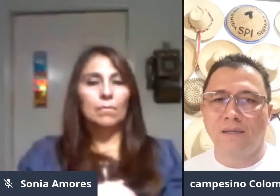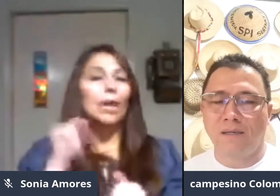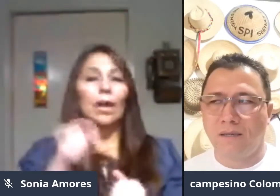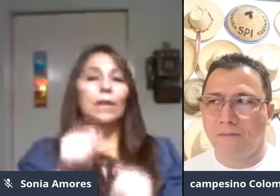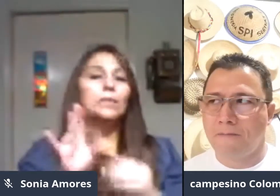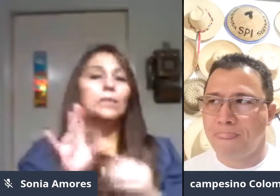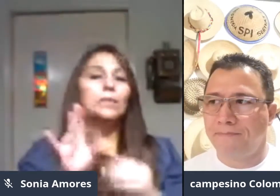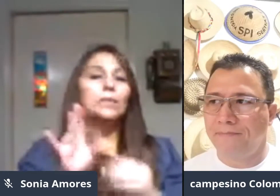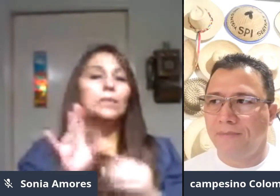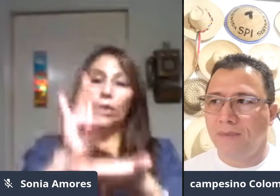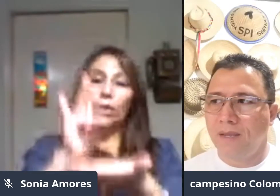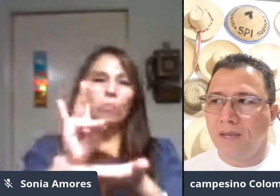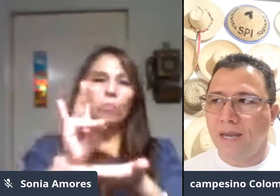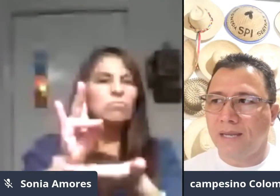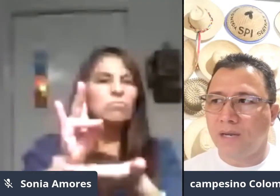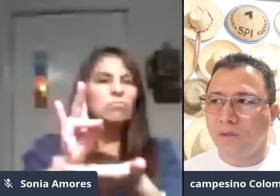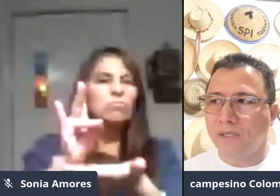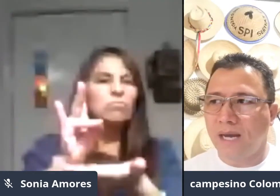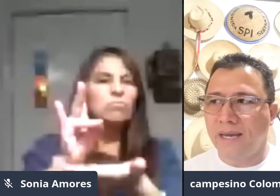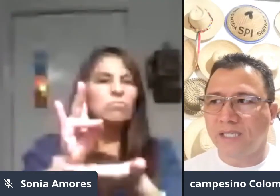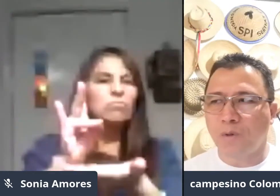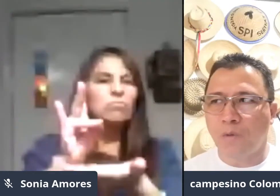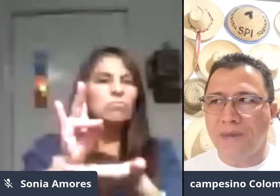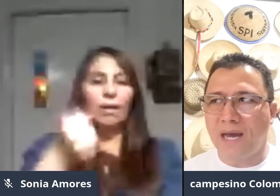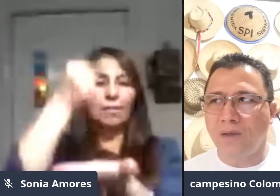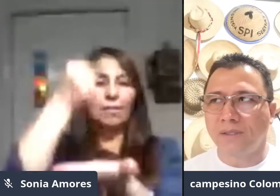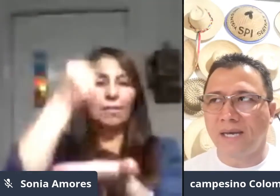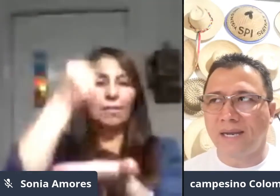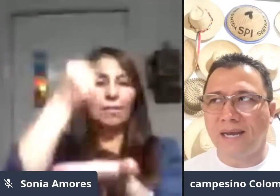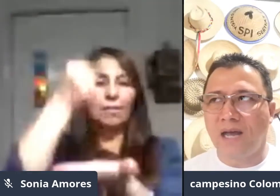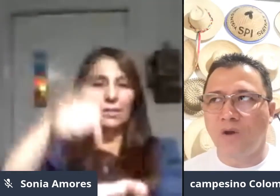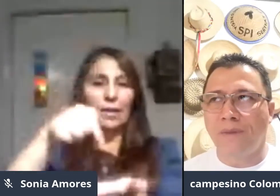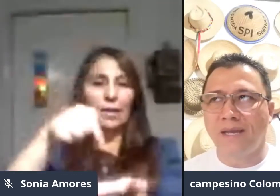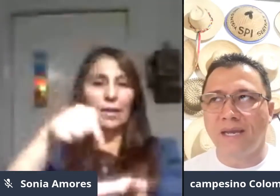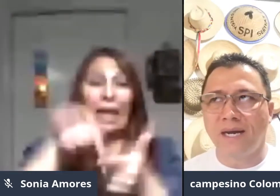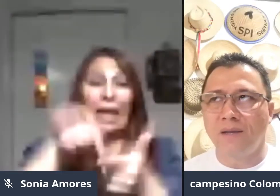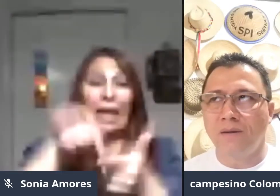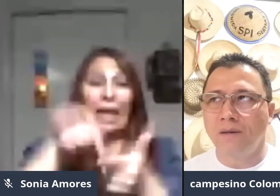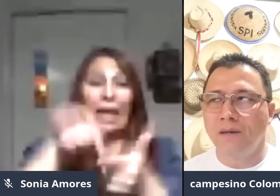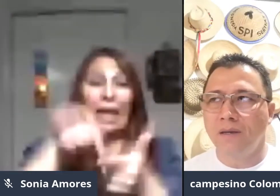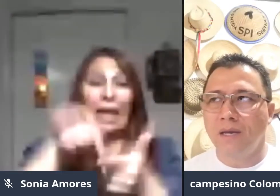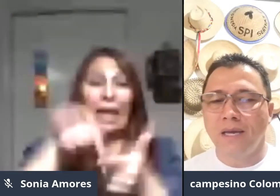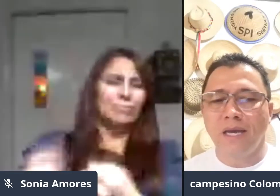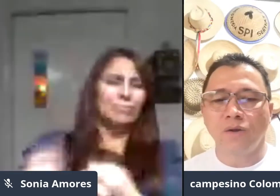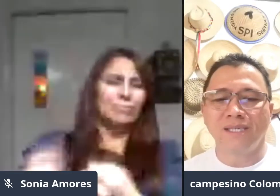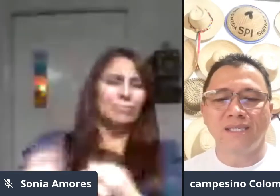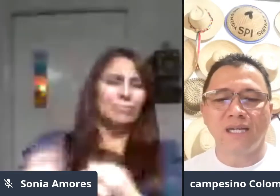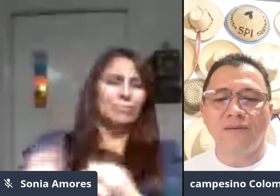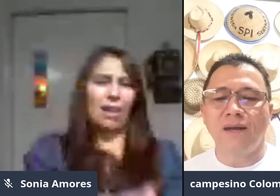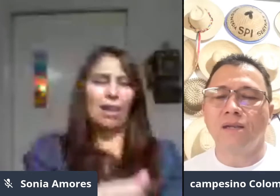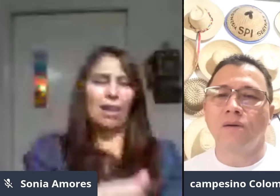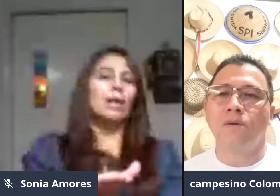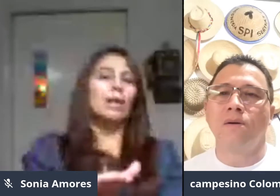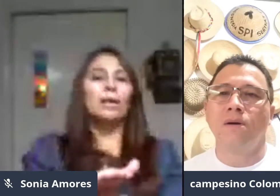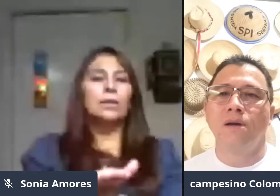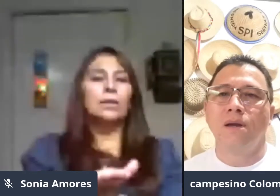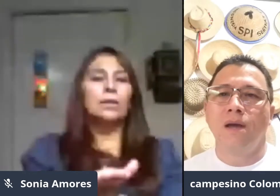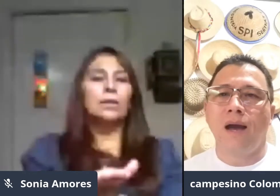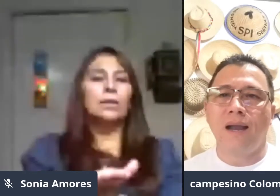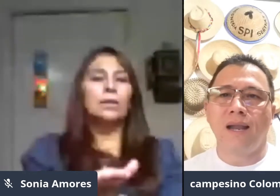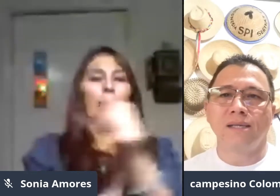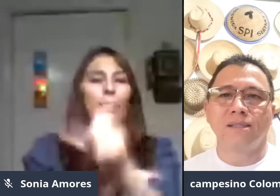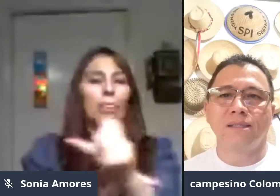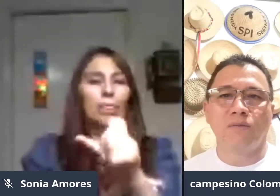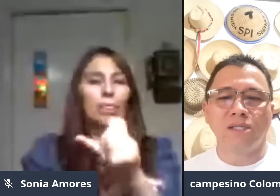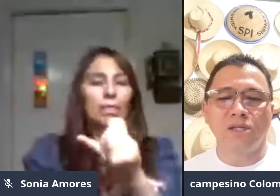capitalista, el que nos ha expropiado, segregado, marginado y nos está llevando